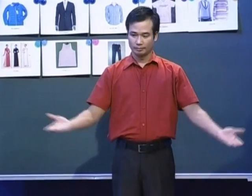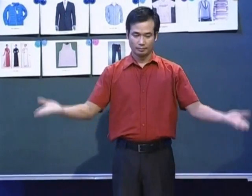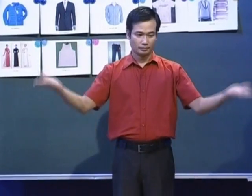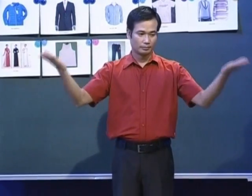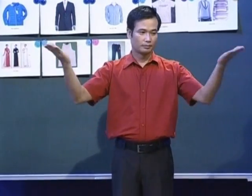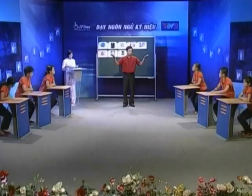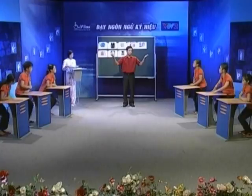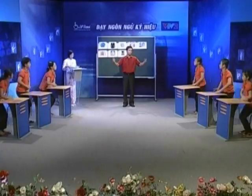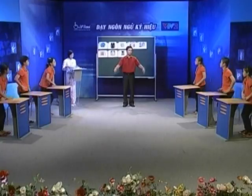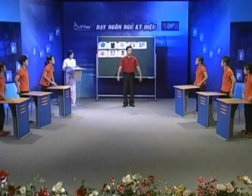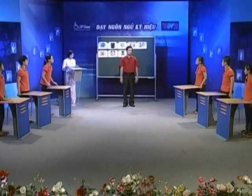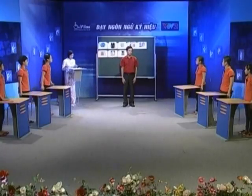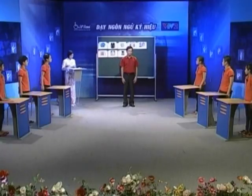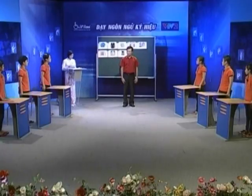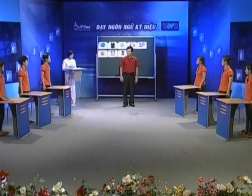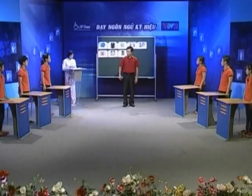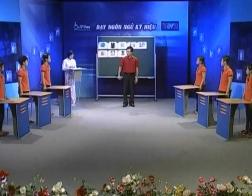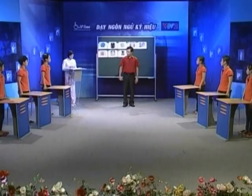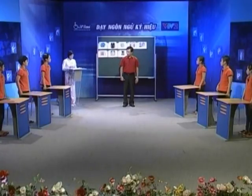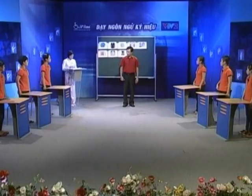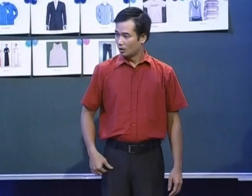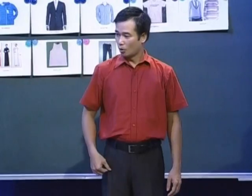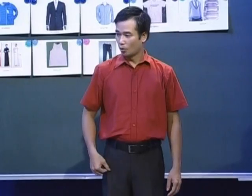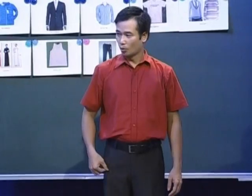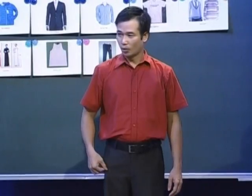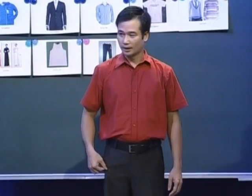bò. Chúng ta cùng học ký hiệu quần bò nhé.